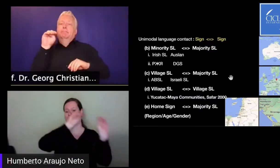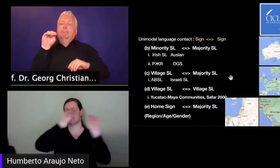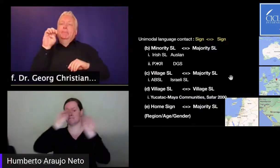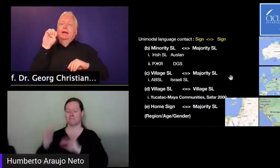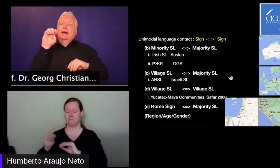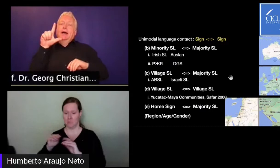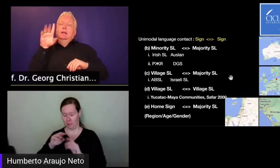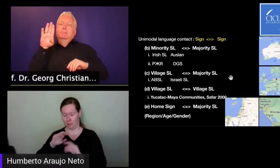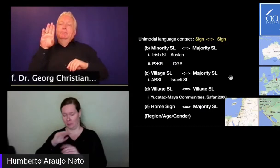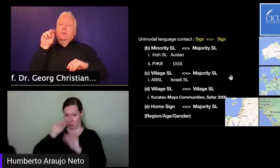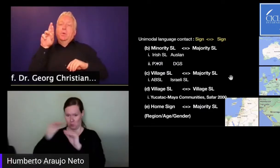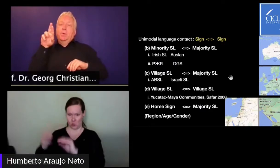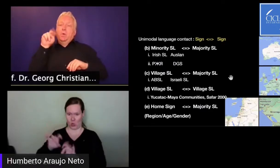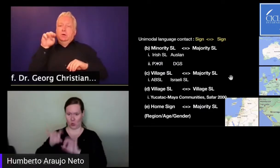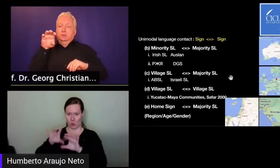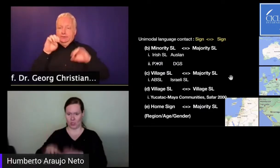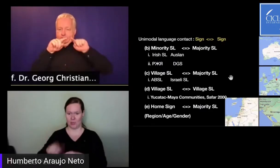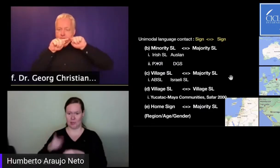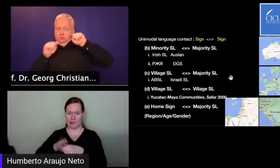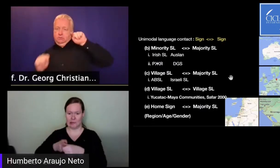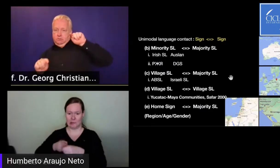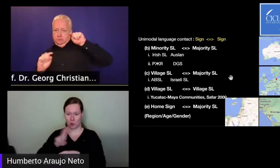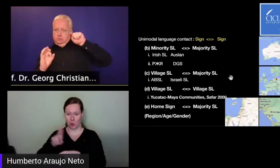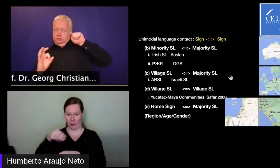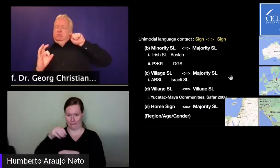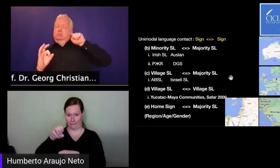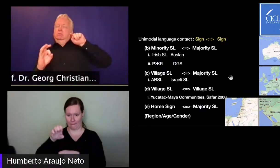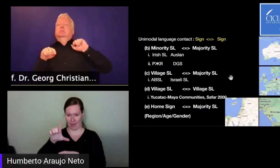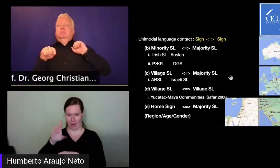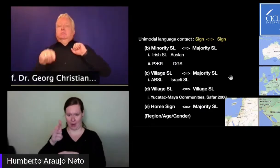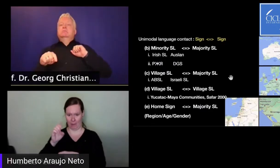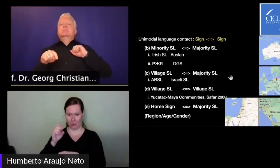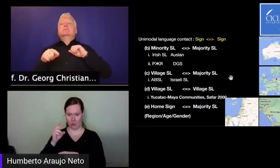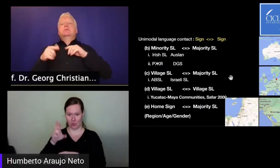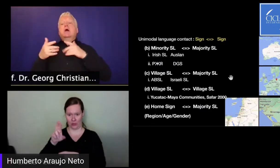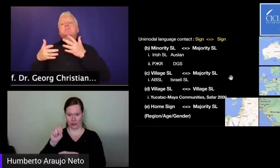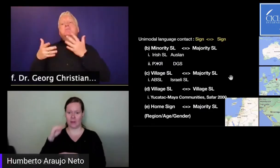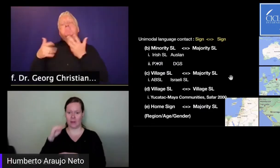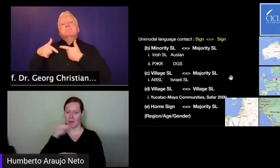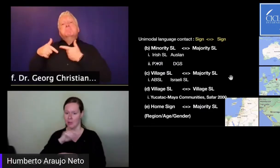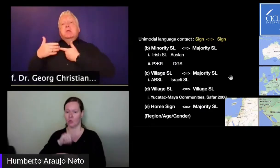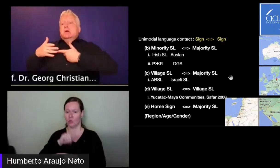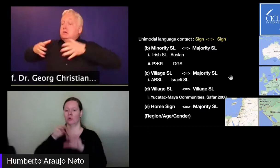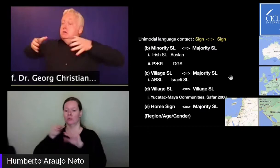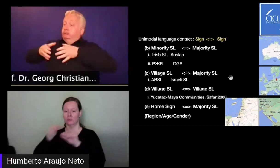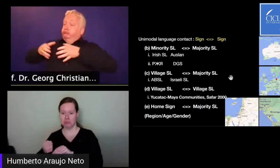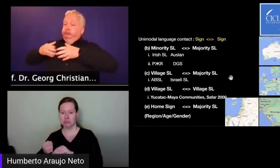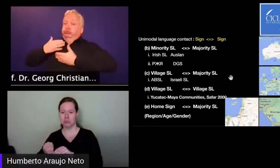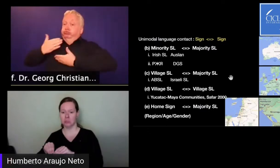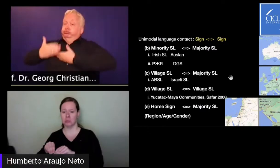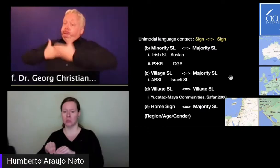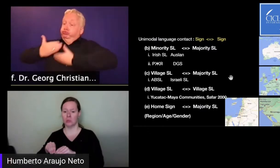moravam numa determinada região, se deslocaram para a Austrália, para a cidade de Melbourne,